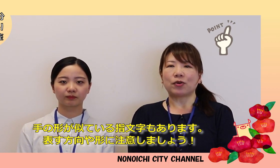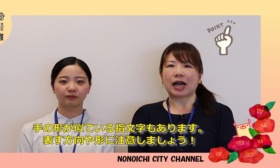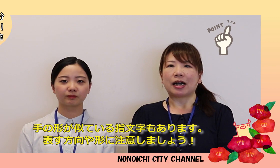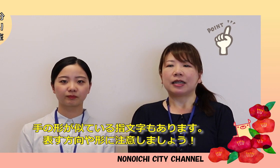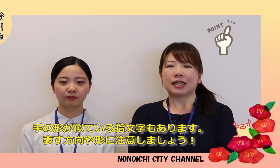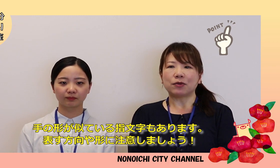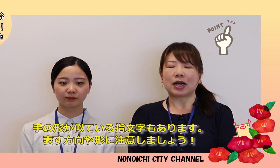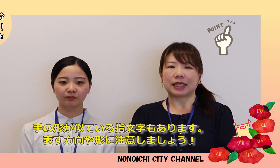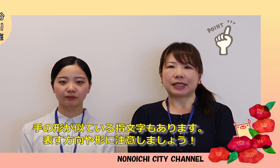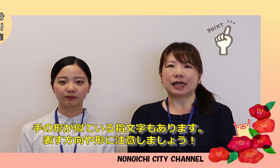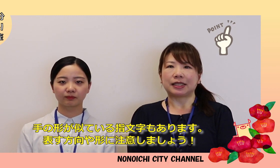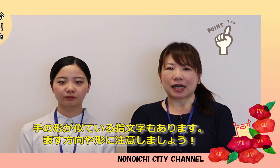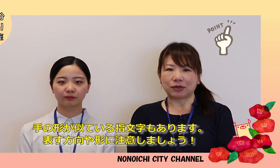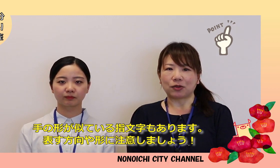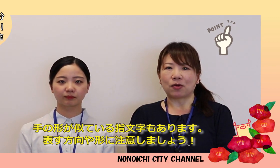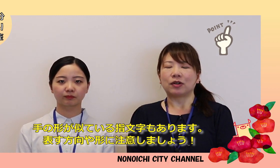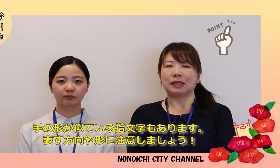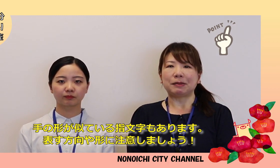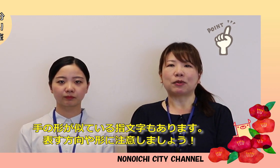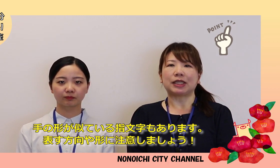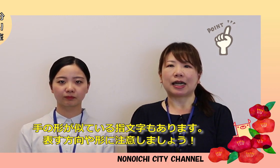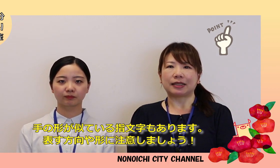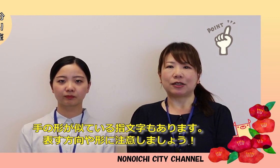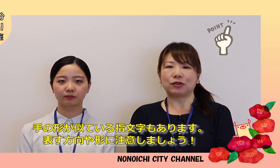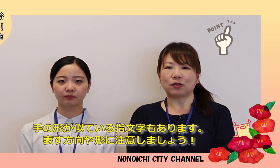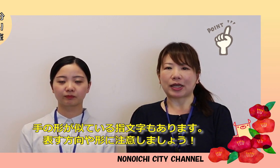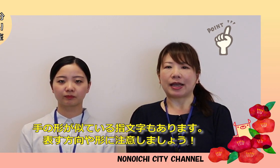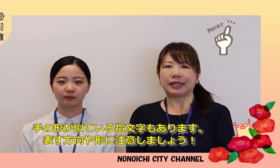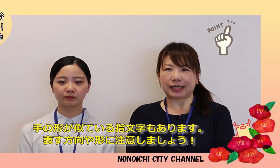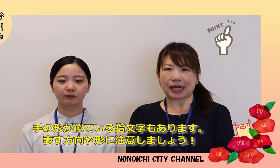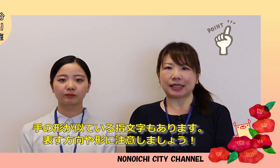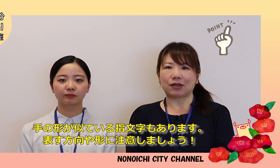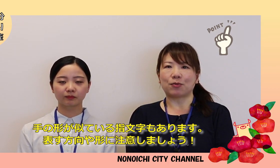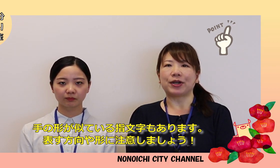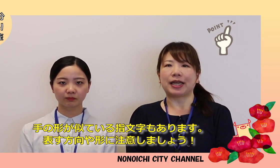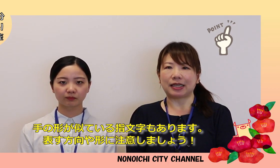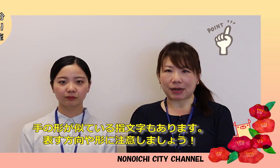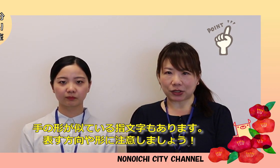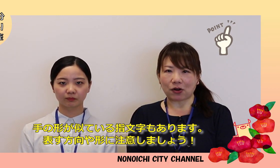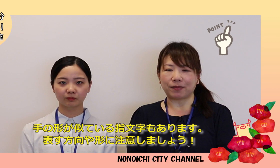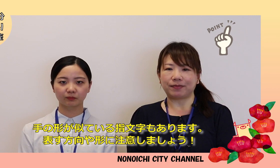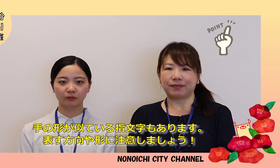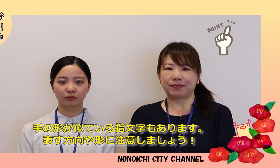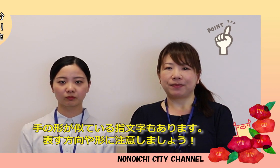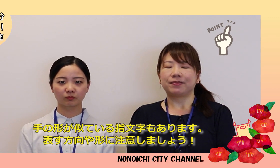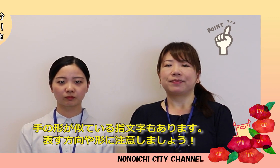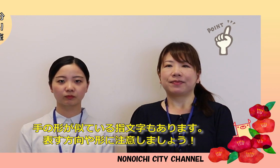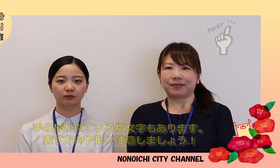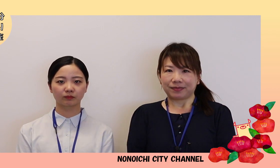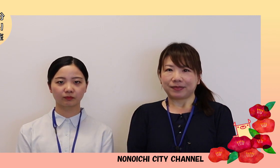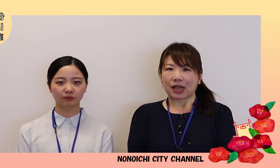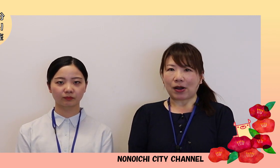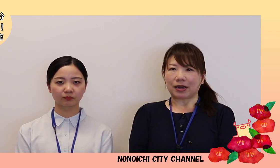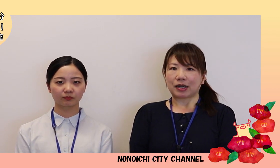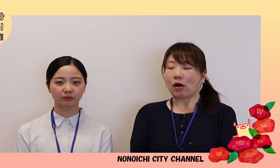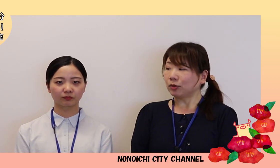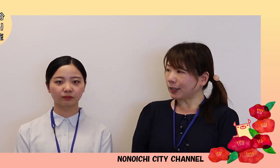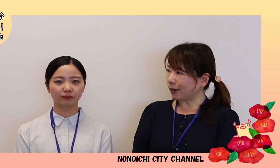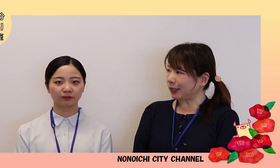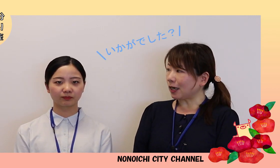や手の形が違うと意味も違ってくるので、しっかり覚えていきましょう。では川村さん、いかが